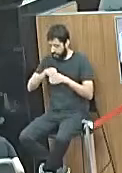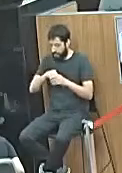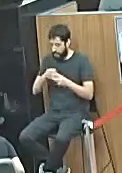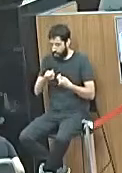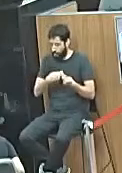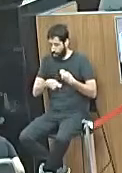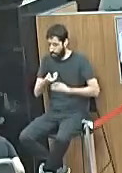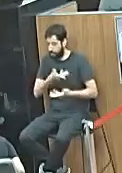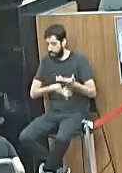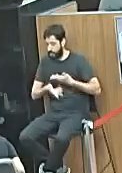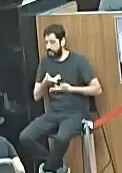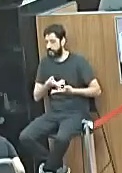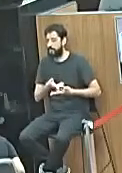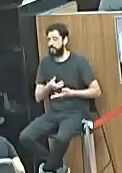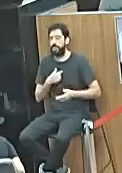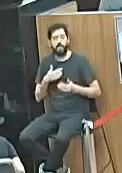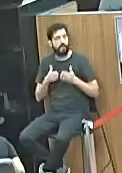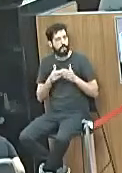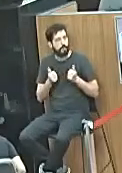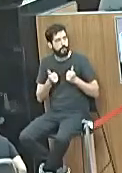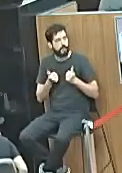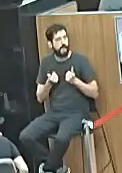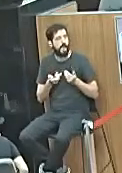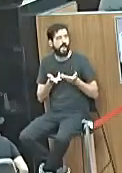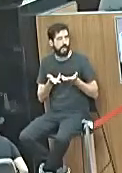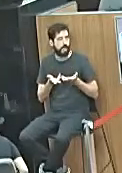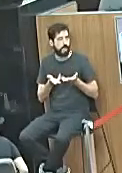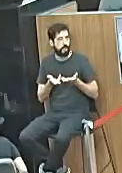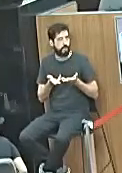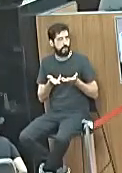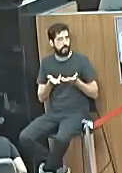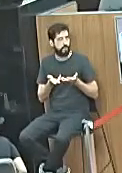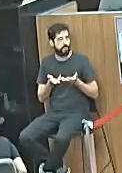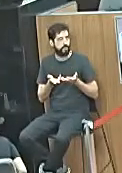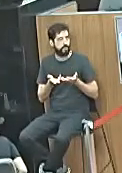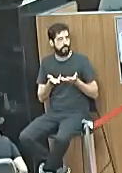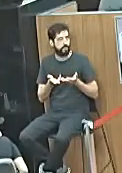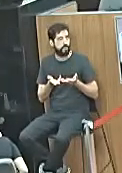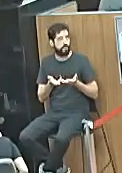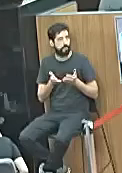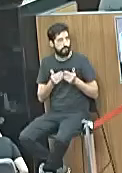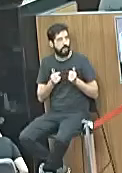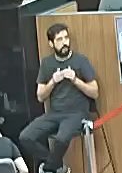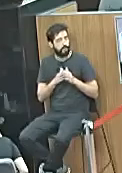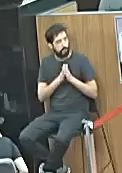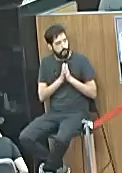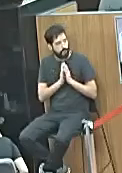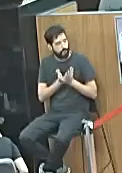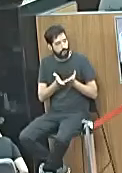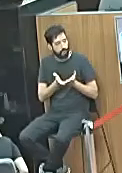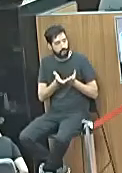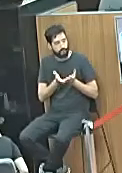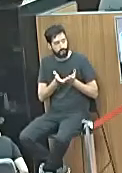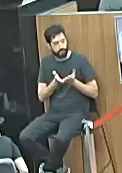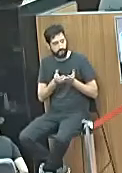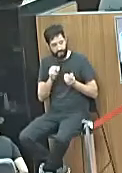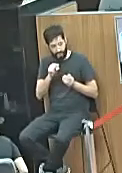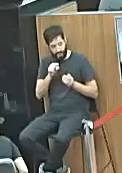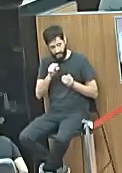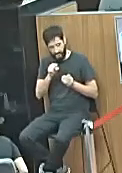felipe a gente pede é gentilmente não gentilmente né por favor né que esse recurso não seja